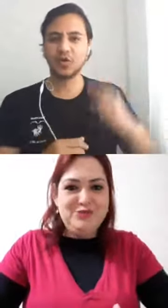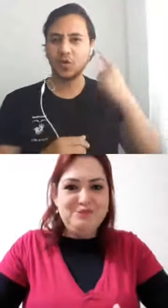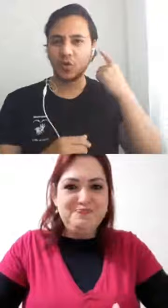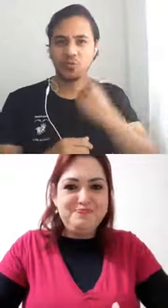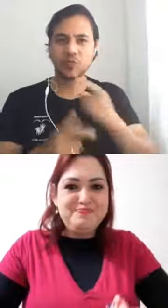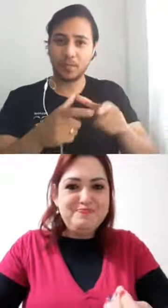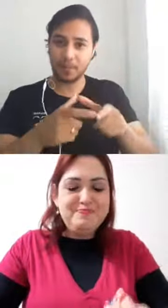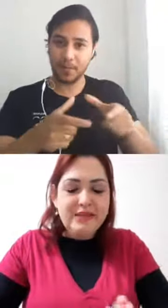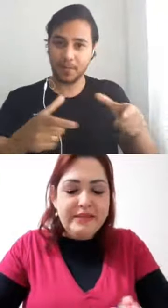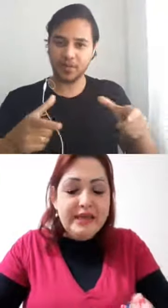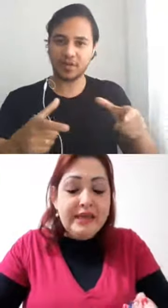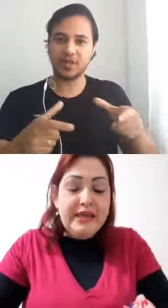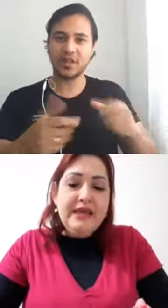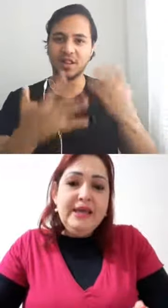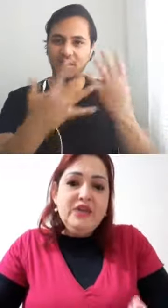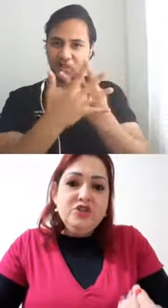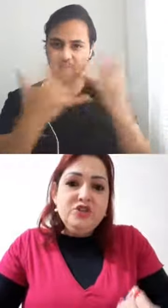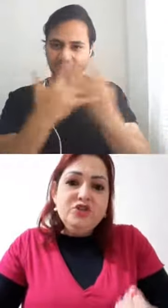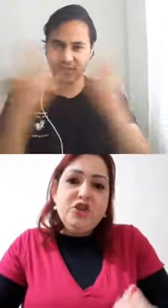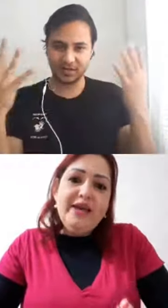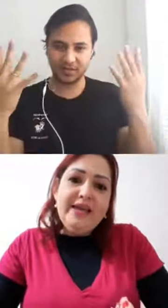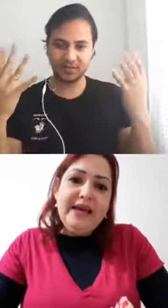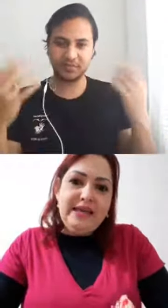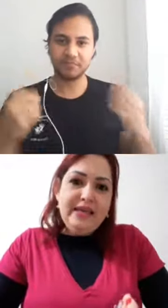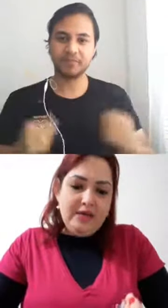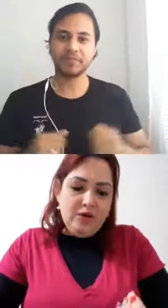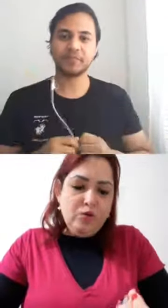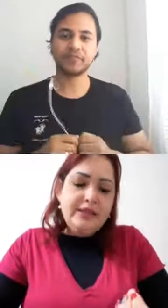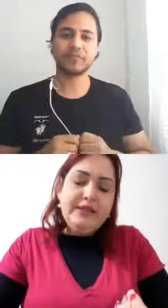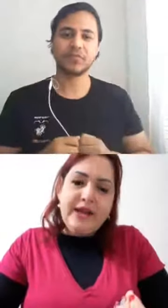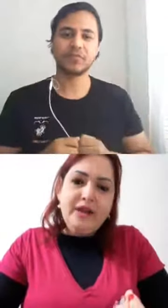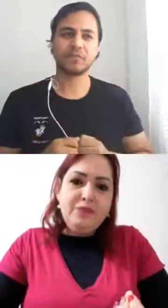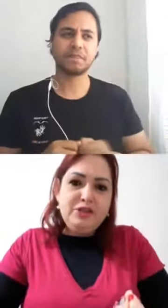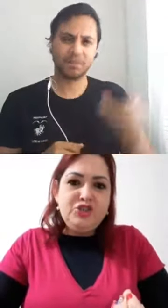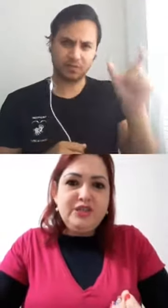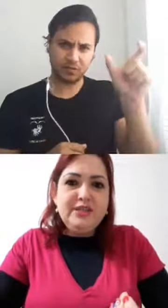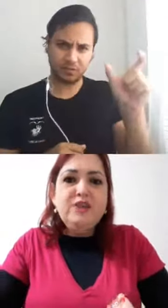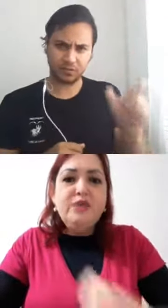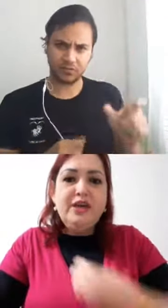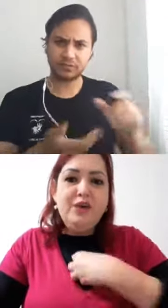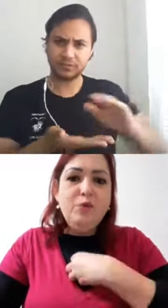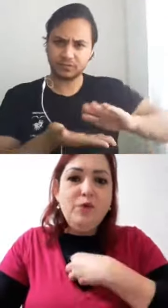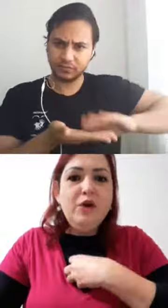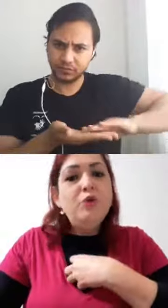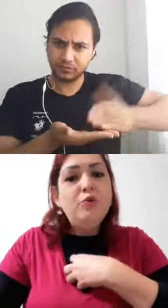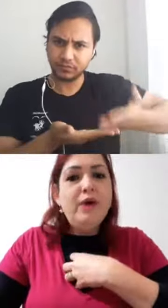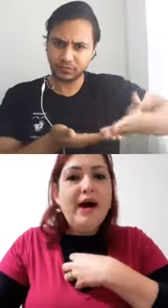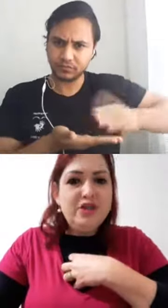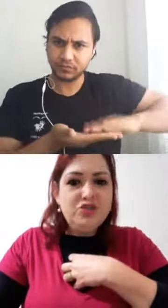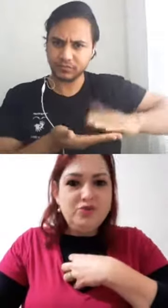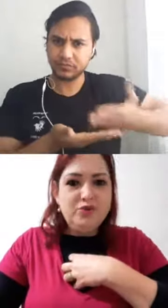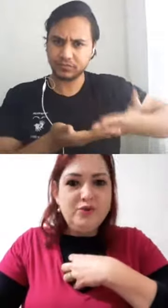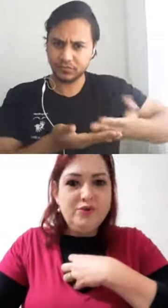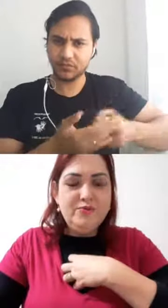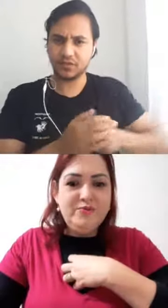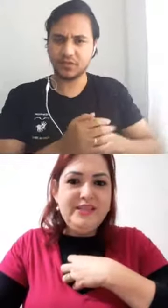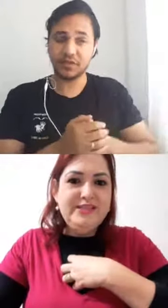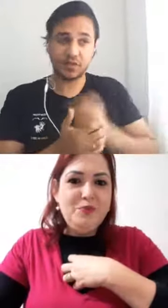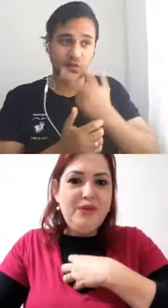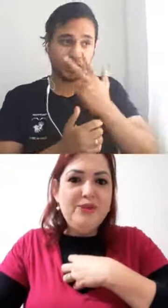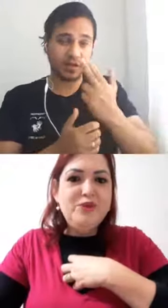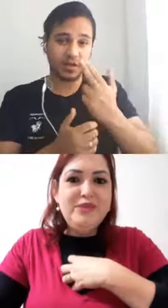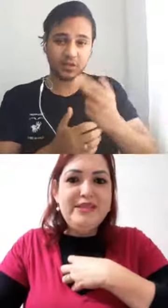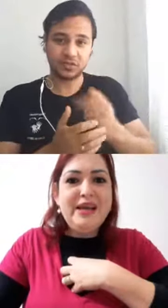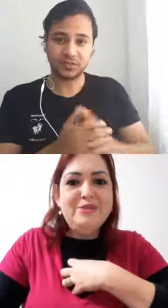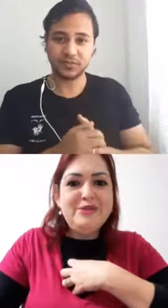transparente, né? Só que aí o intérprete, então eu acho nesse